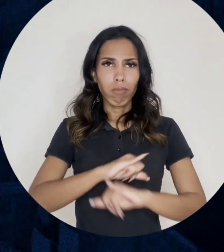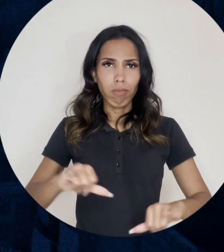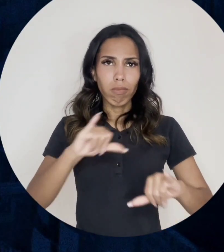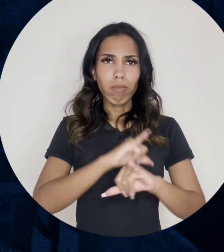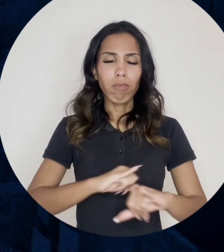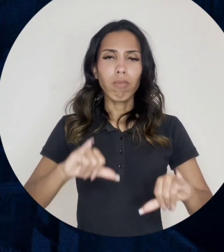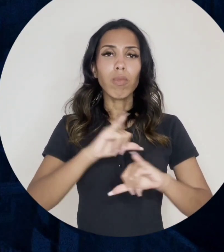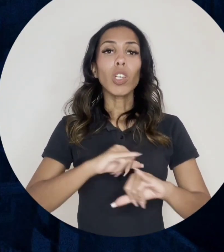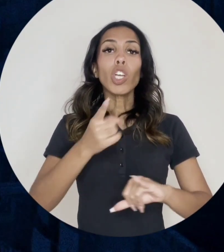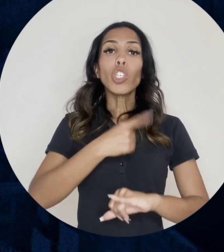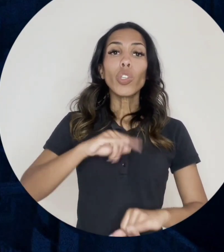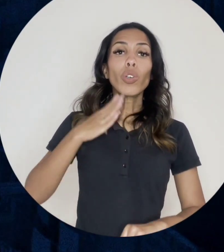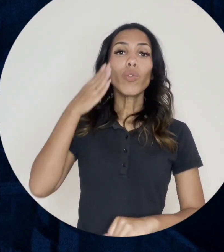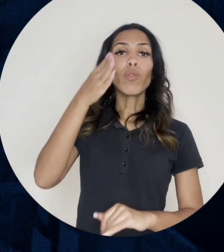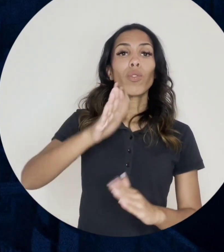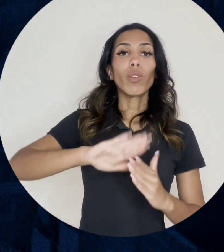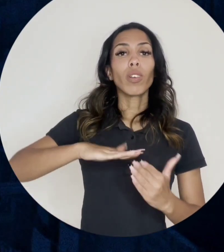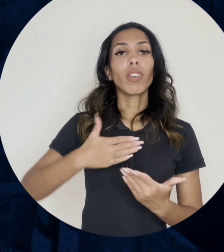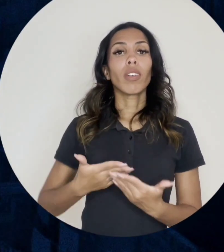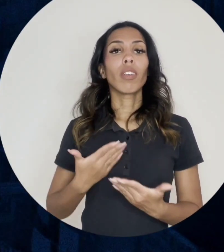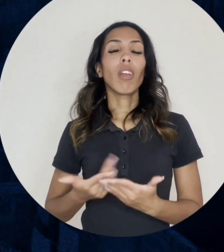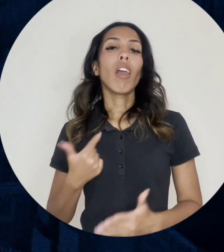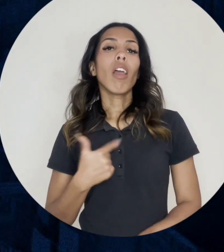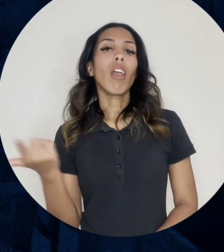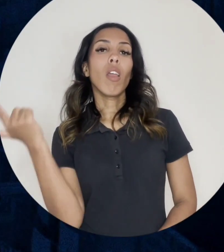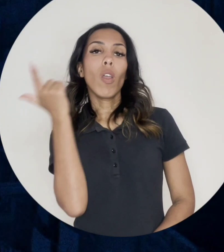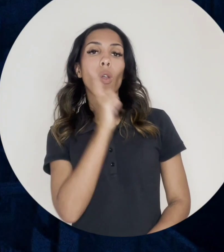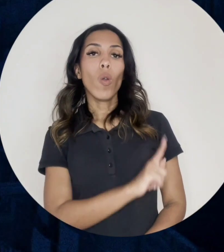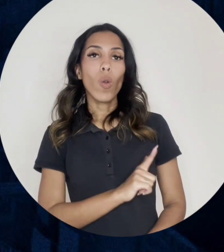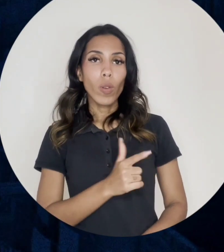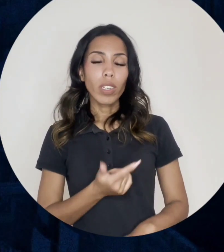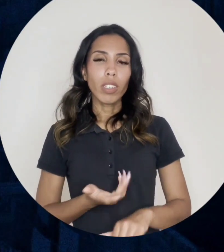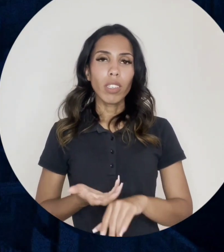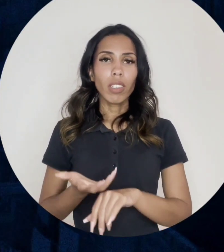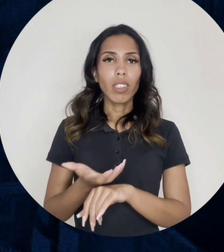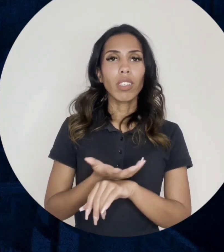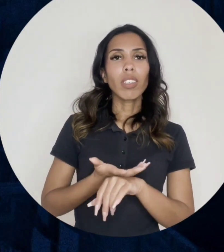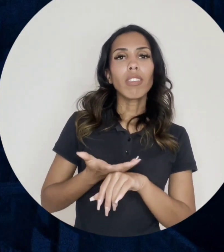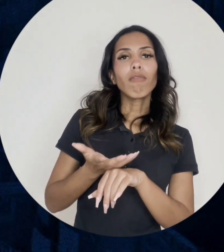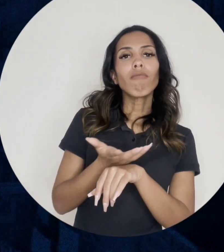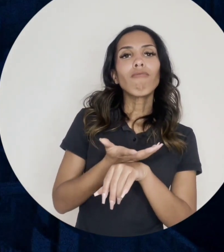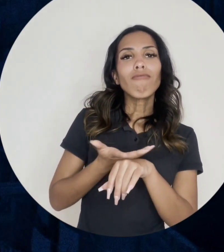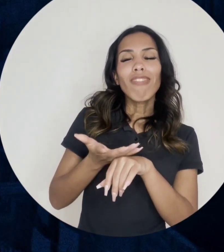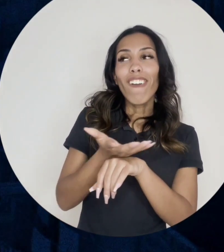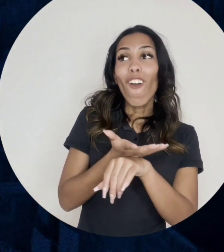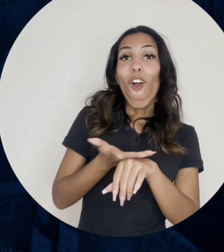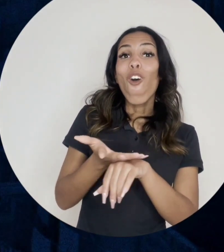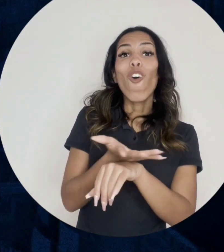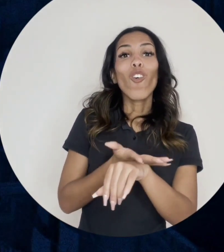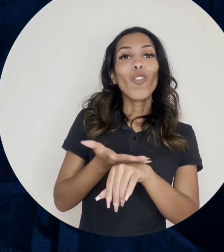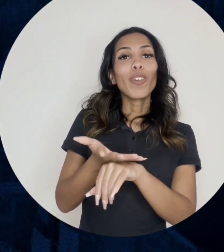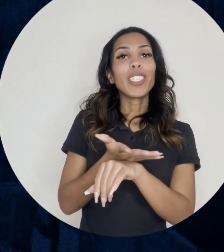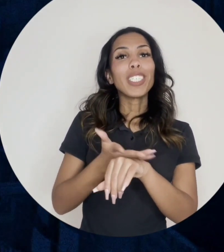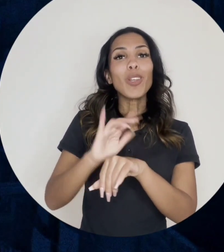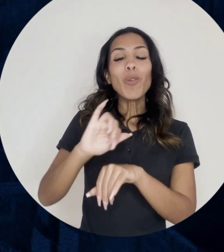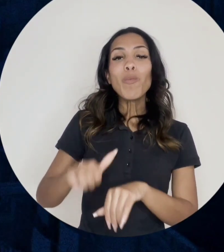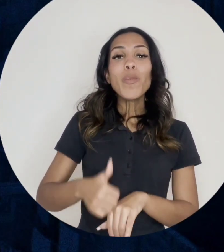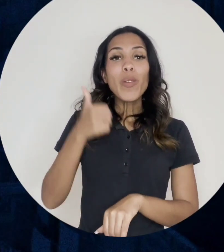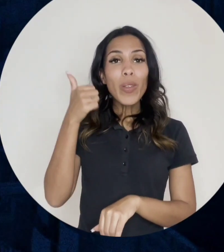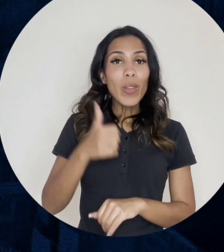fomos para as escolas. E eu consegui convencer, que eu acho que para mim foi o melhor de todos, que